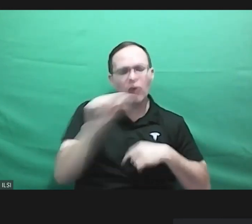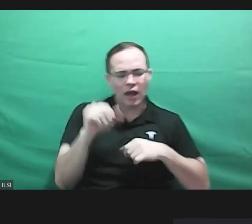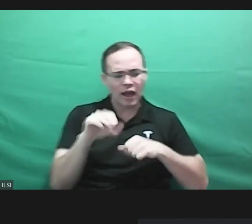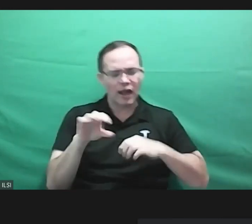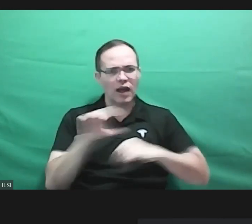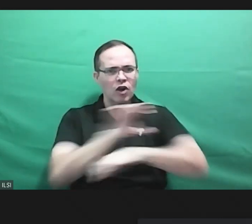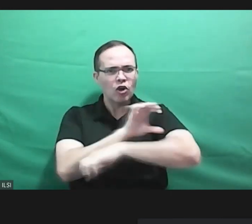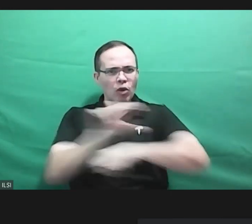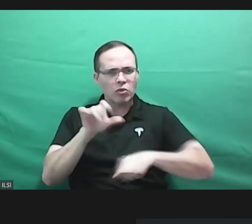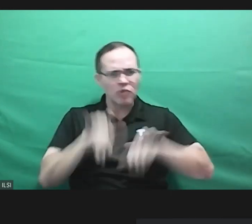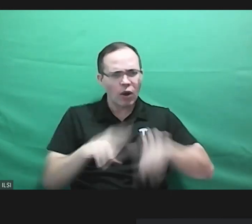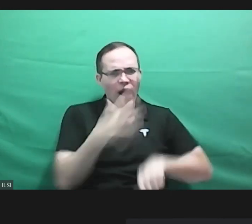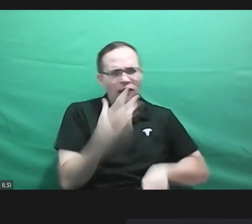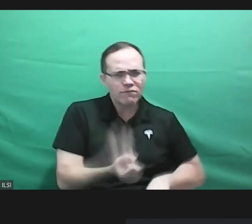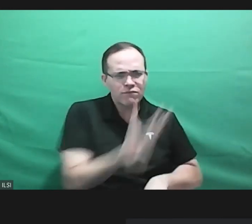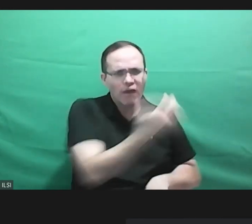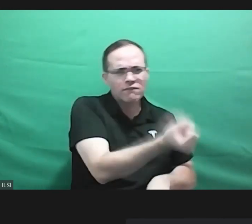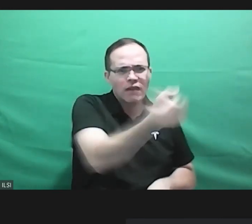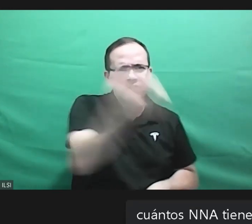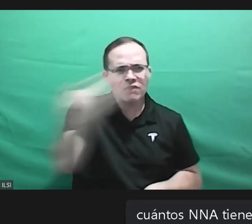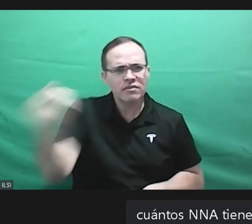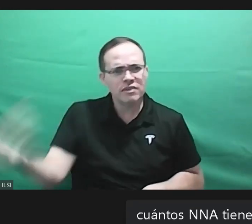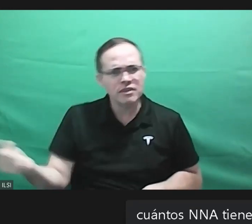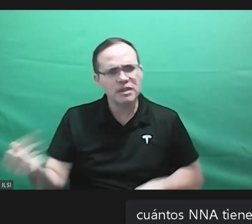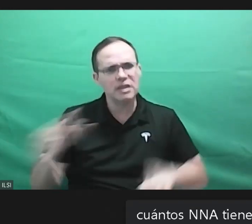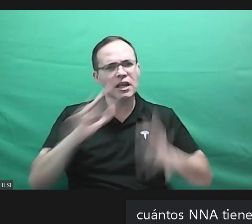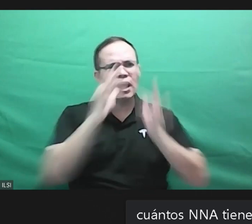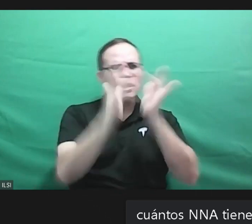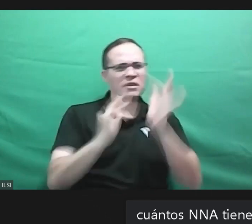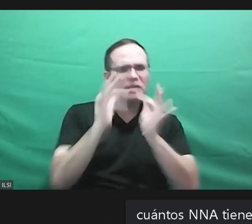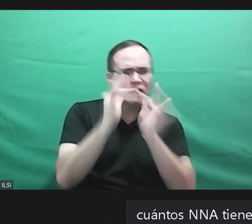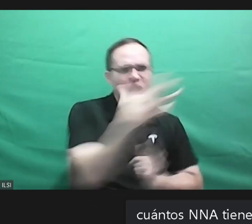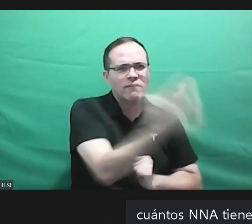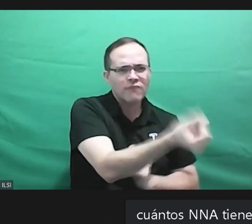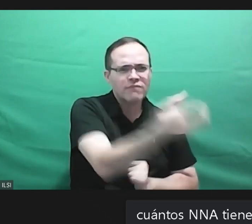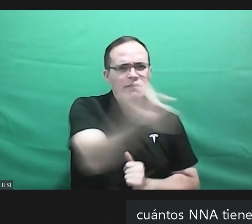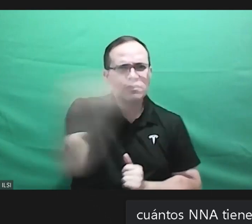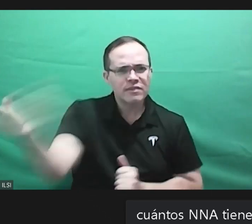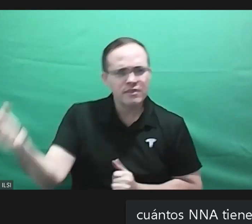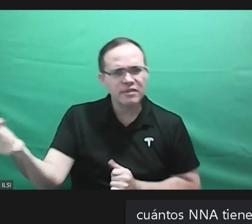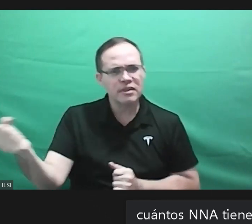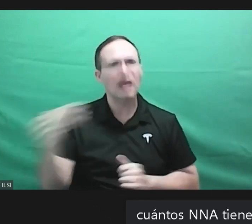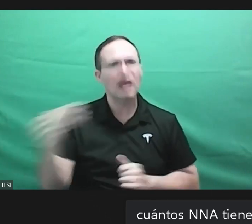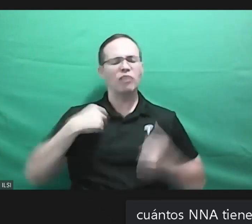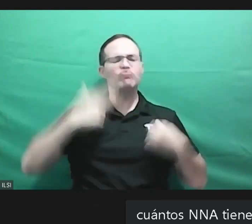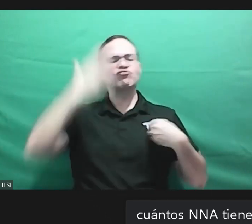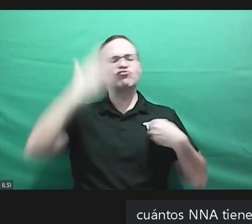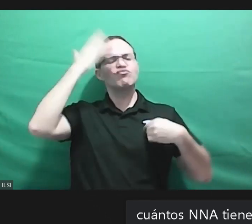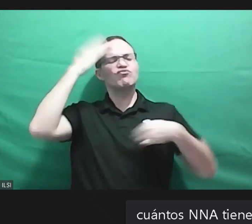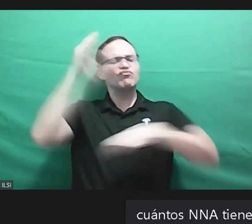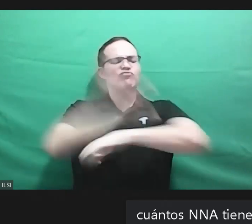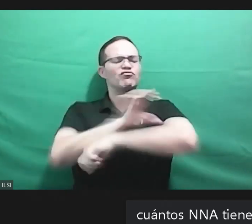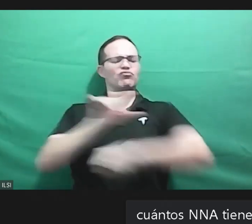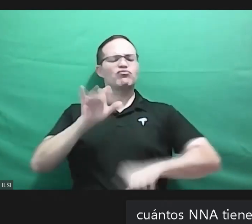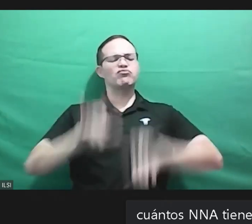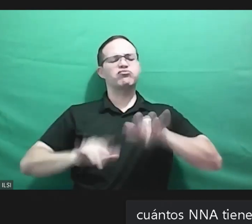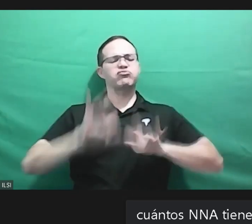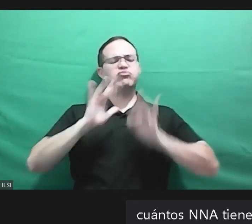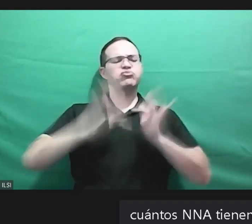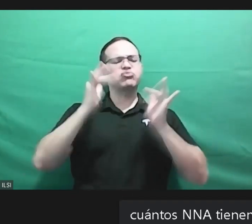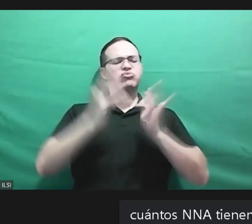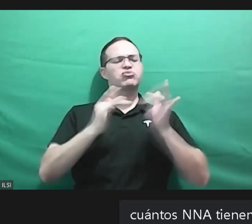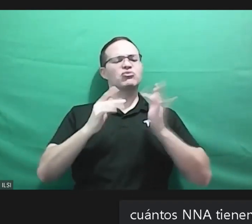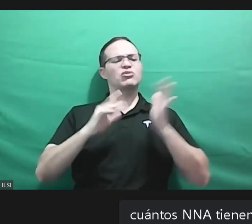en condiciones de manejar esas tecnologías o cuántos necesitan apoyos. Entonces, todos esos datos, obviamente, impiden, digamos, la adopción